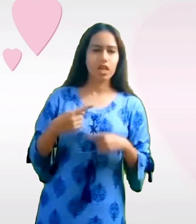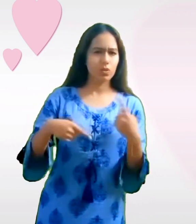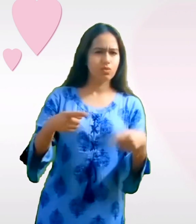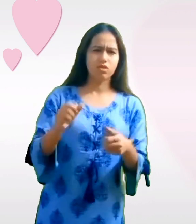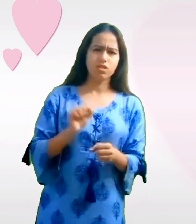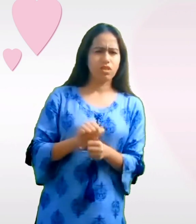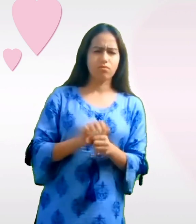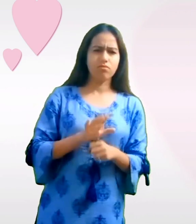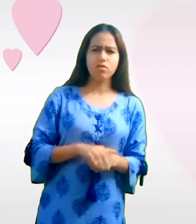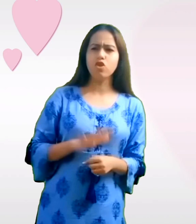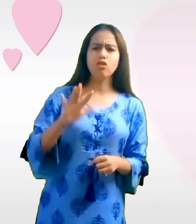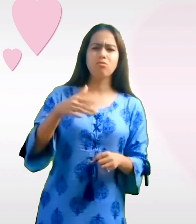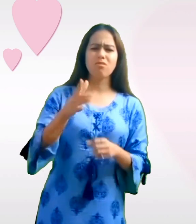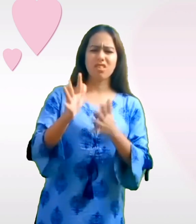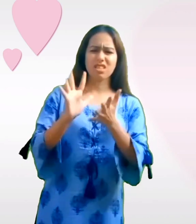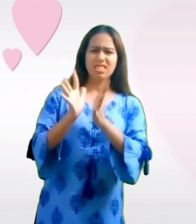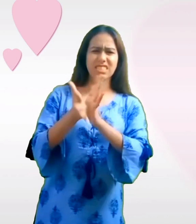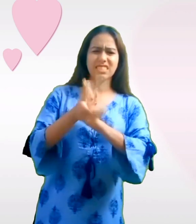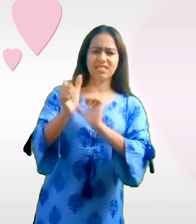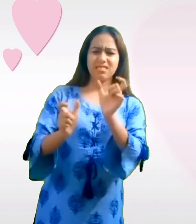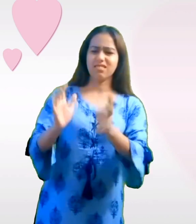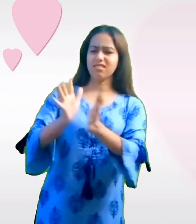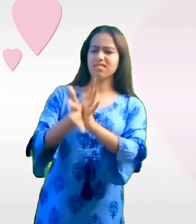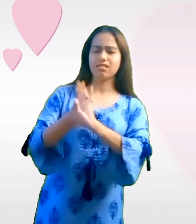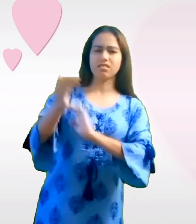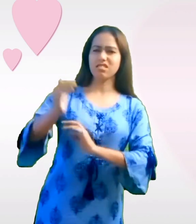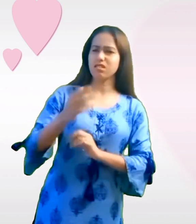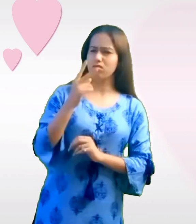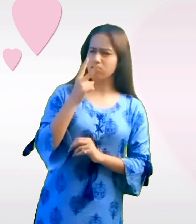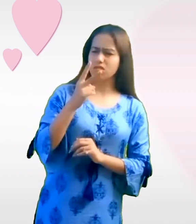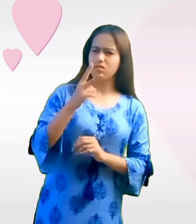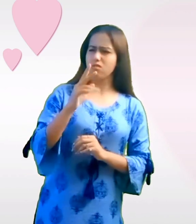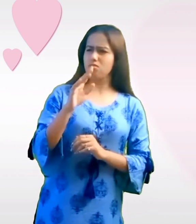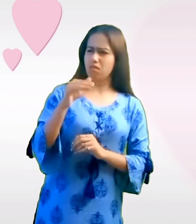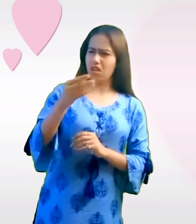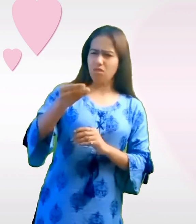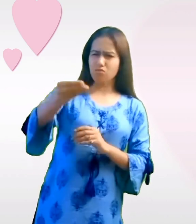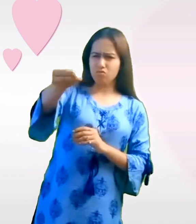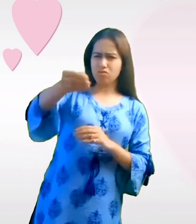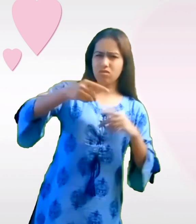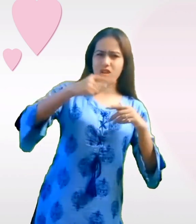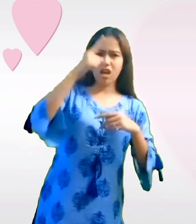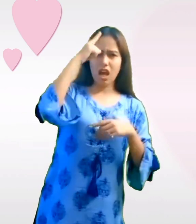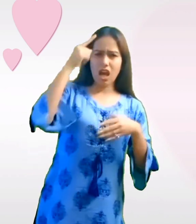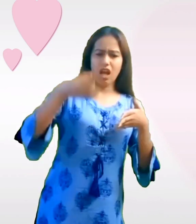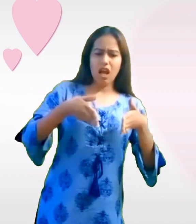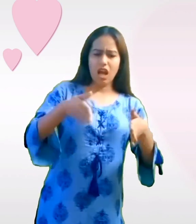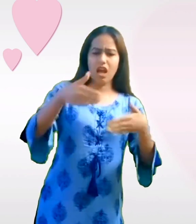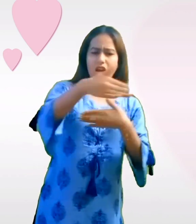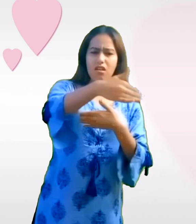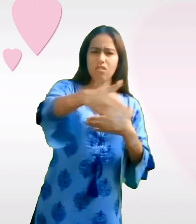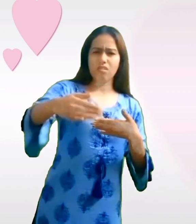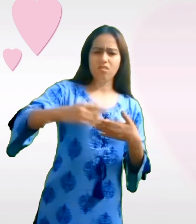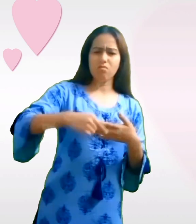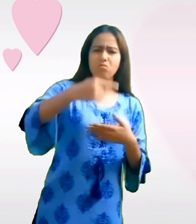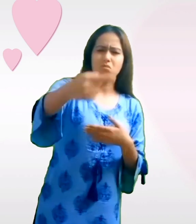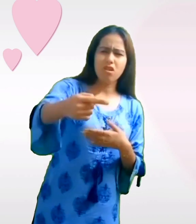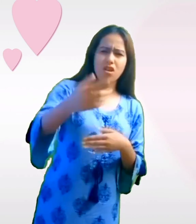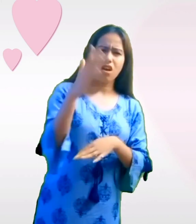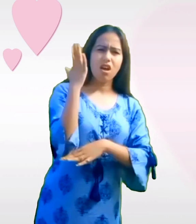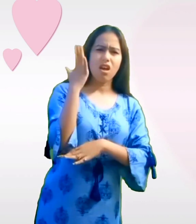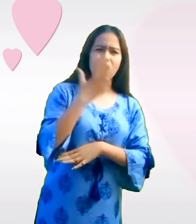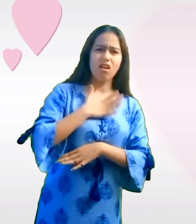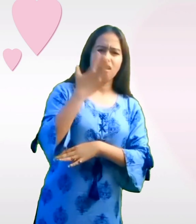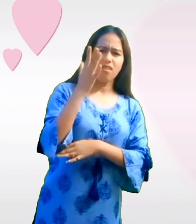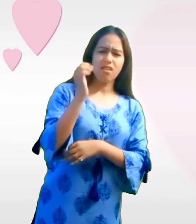रहा था। तभी ने उन कस्टमर्स की भीड़ में एक चेहरा दिखाई दिया जो इनके मेडिकल स्टोर के सामने जो सड़क थी उसके पार एक पेड़